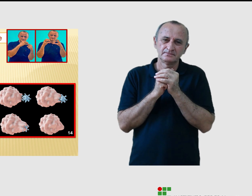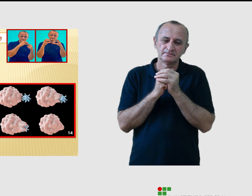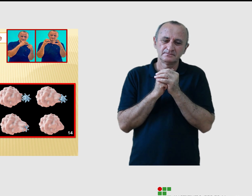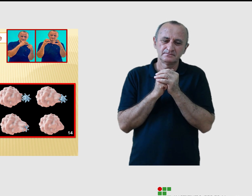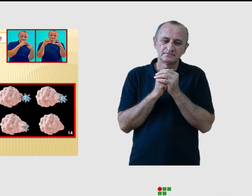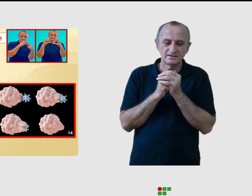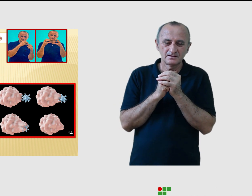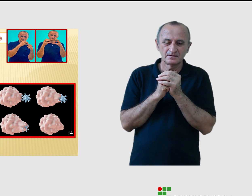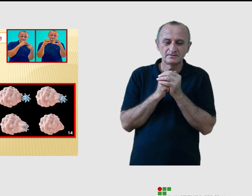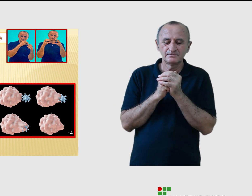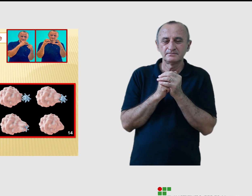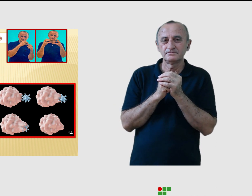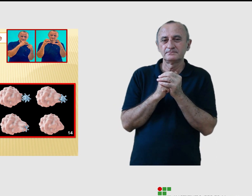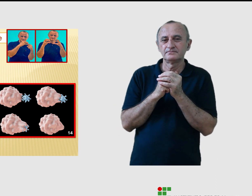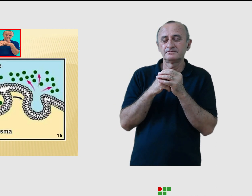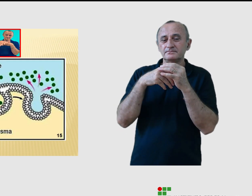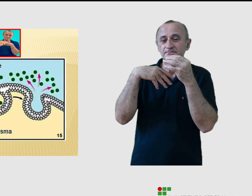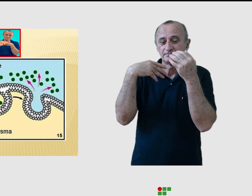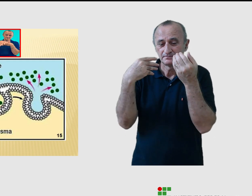eliminá-los, esses vírus.